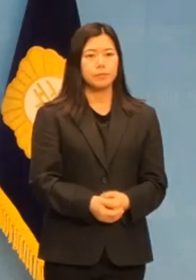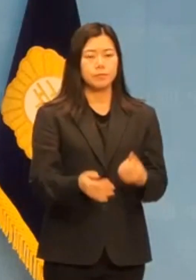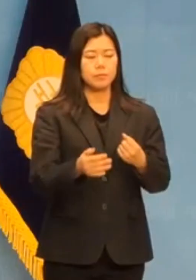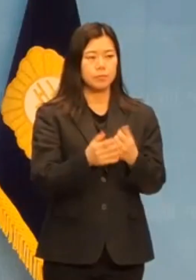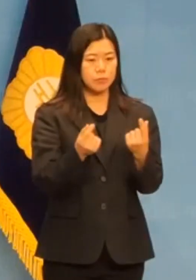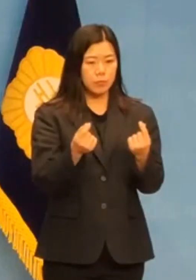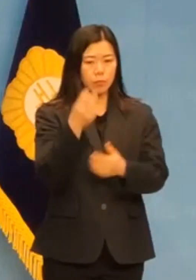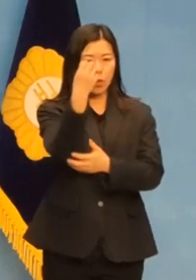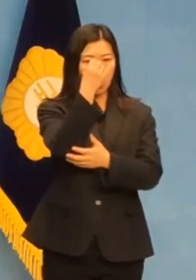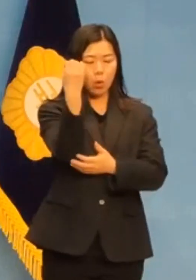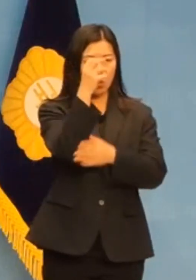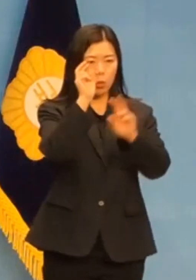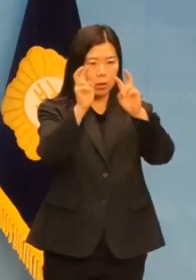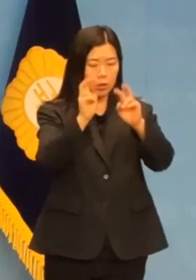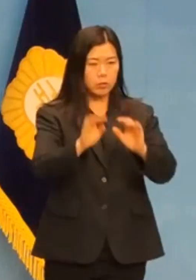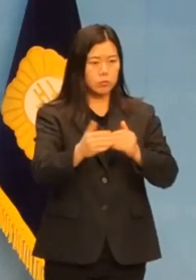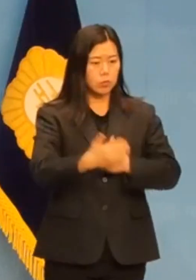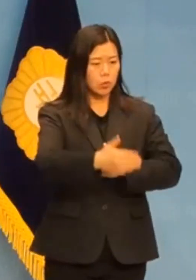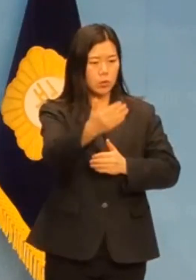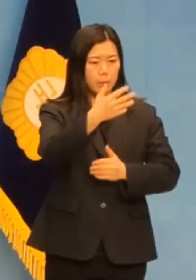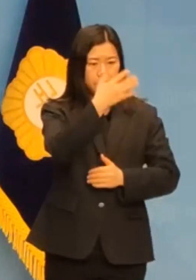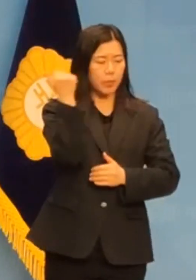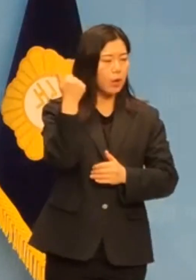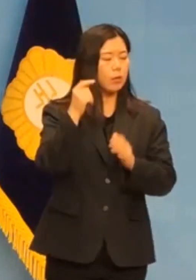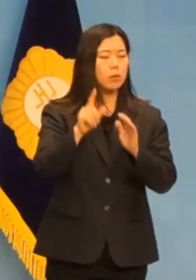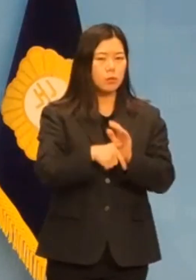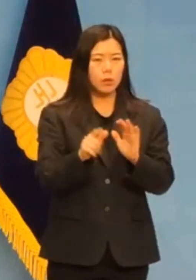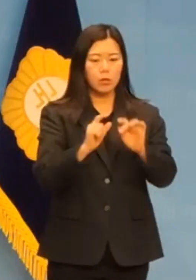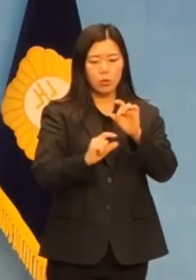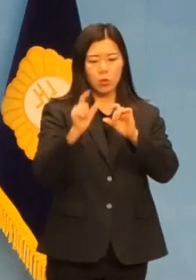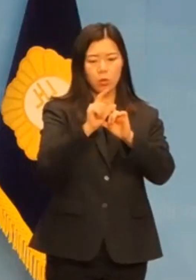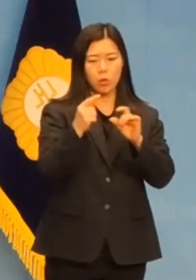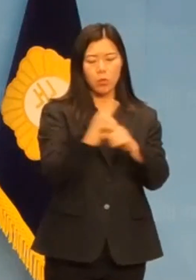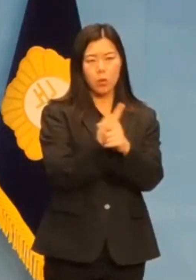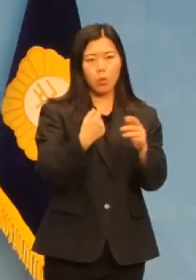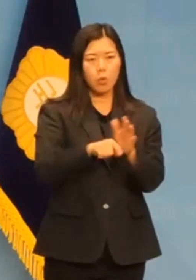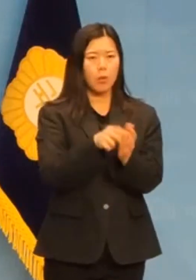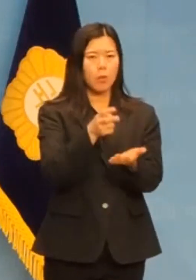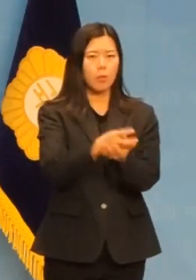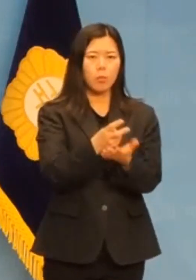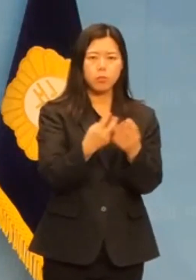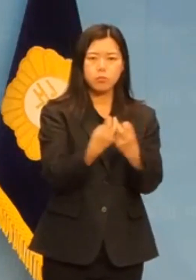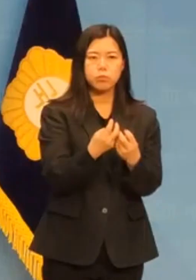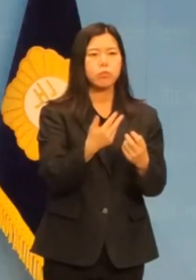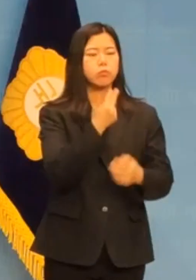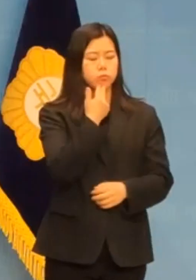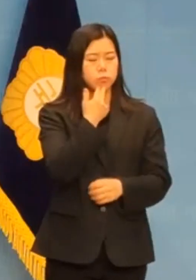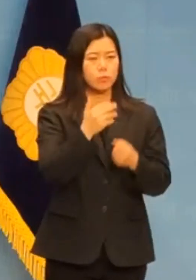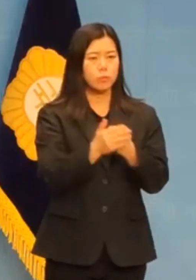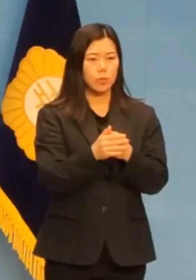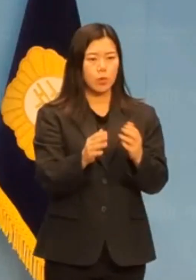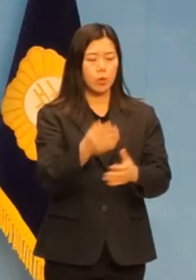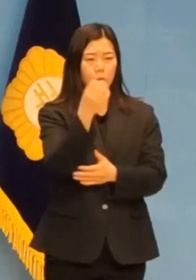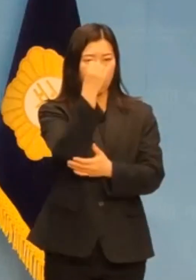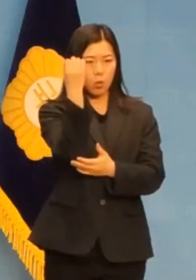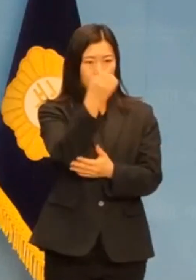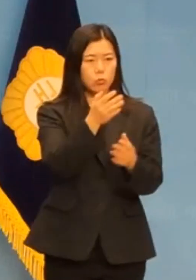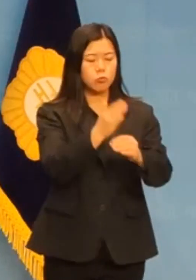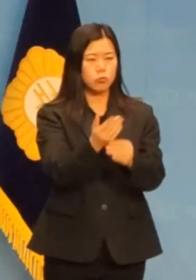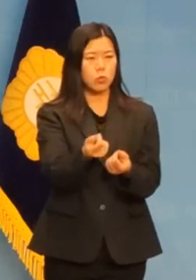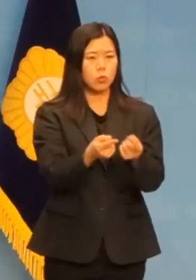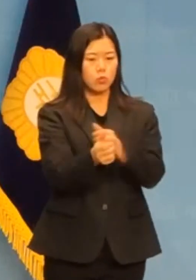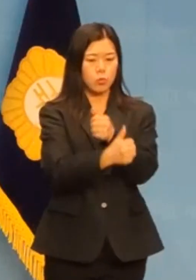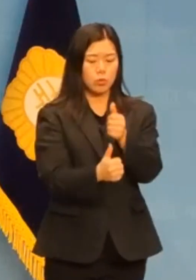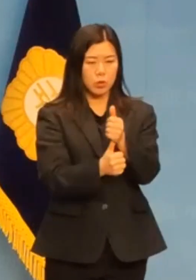이처럼 언론사가 의도적으로 절차를 회피할 경우 이를 보완할 법적 수단이 없는 상황으로 언론중재위원회의